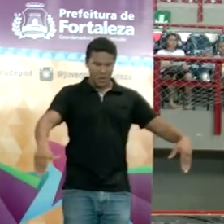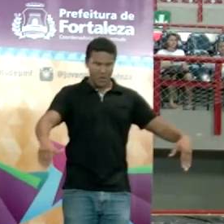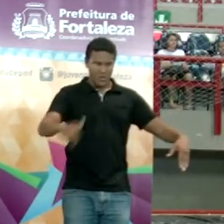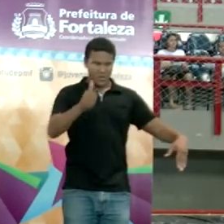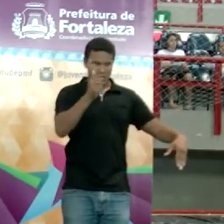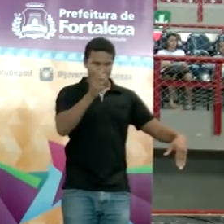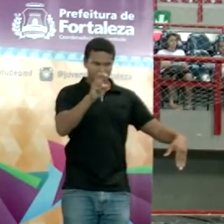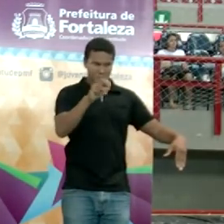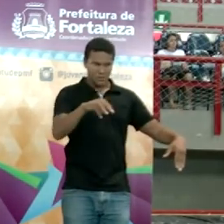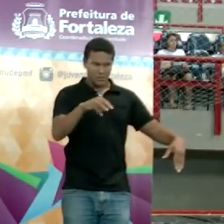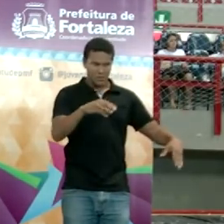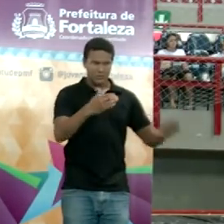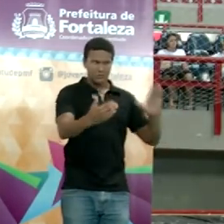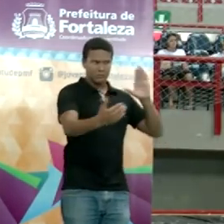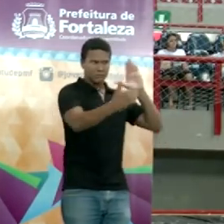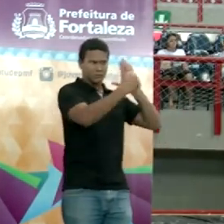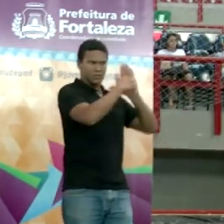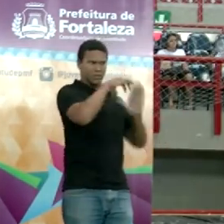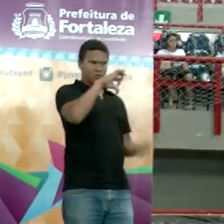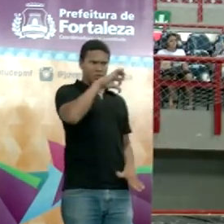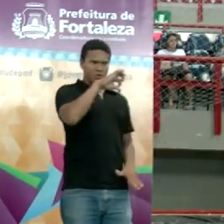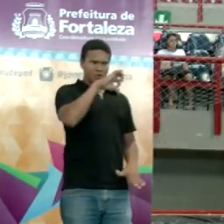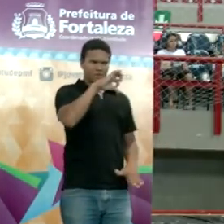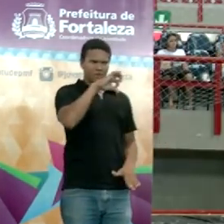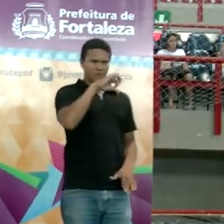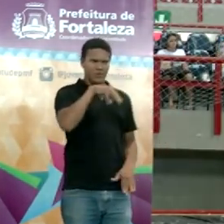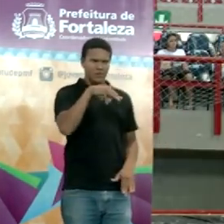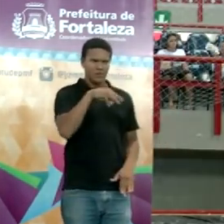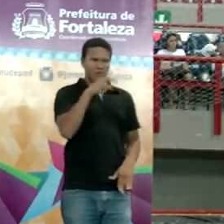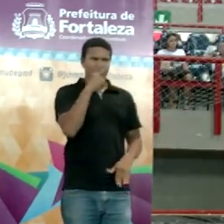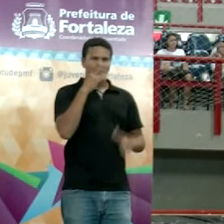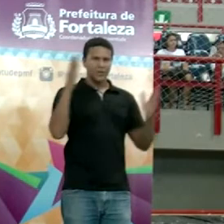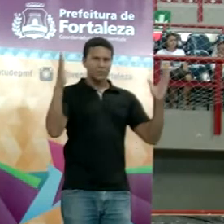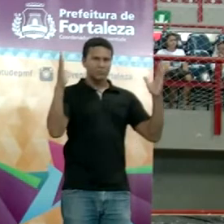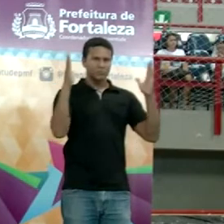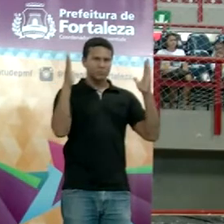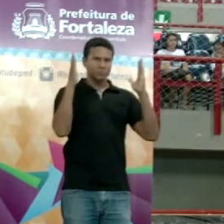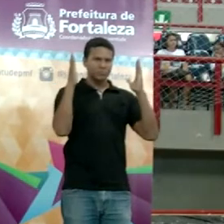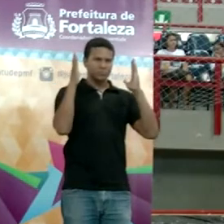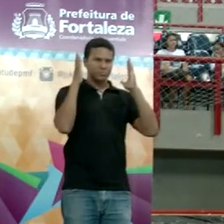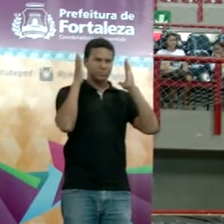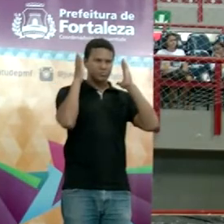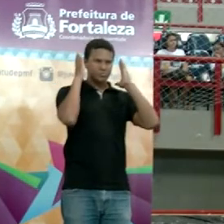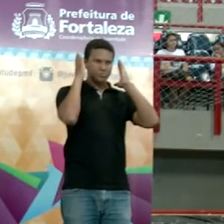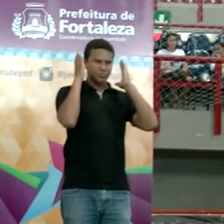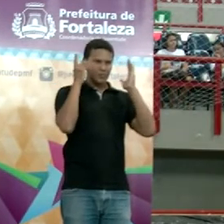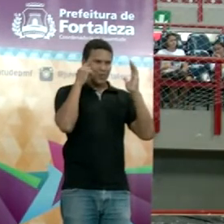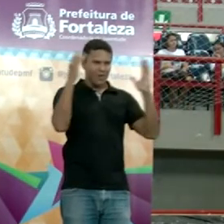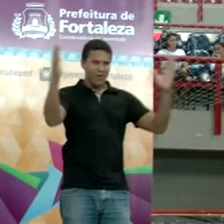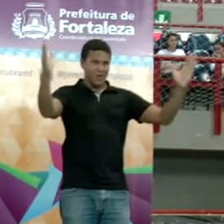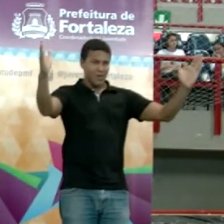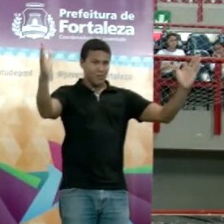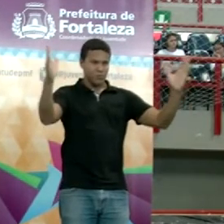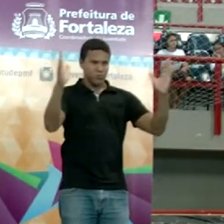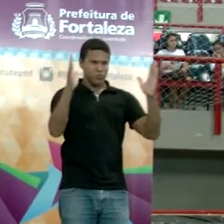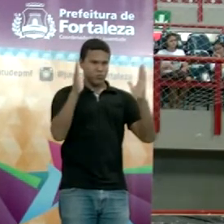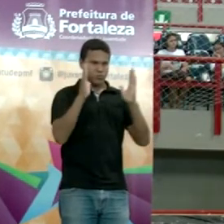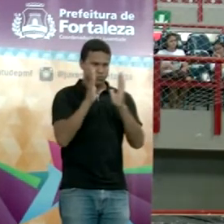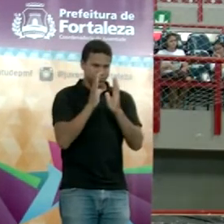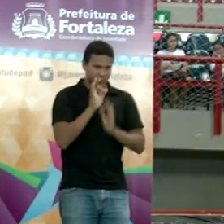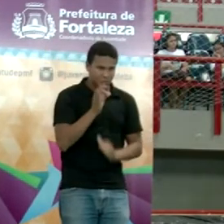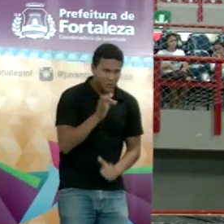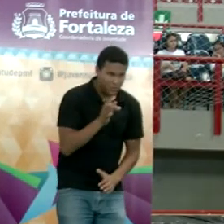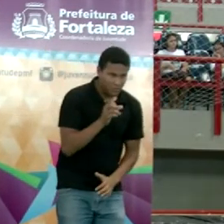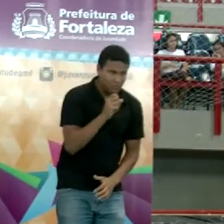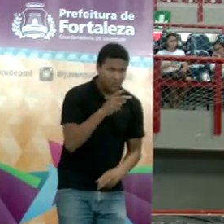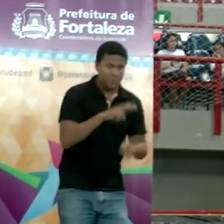A medida da diagonal do palco é 15 metros. Aí ele quer saber a